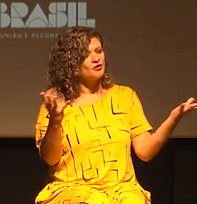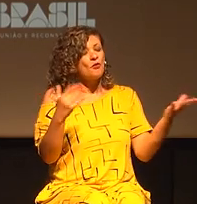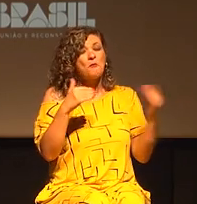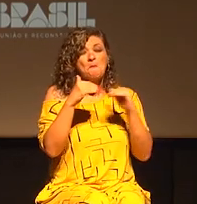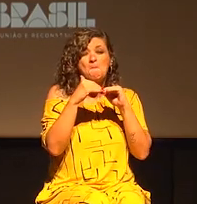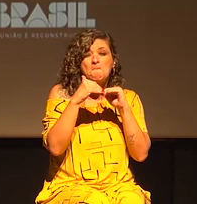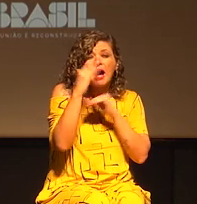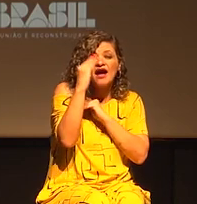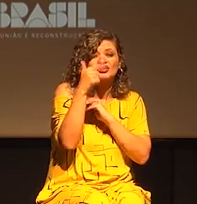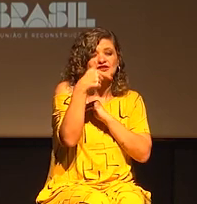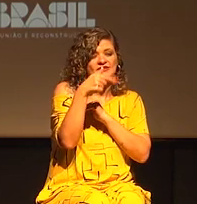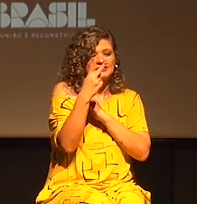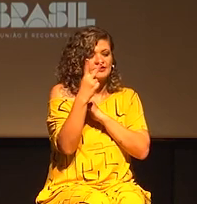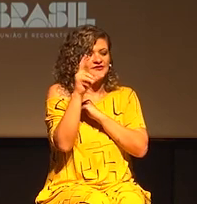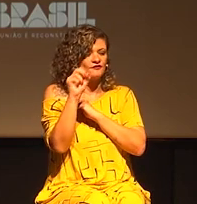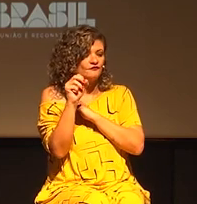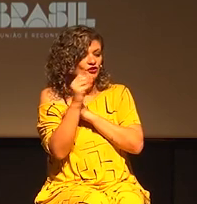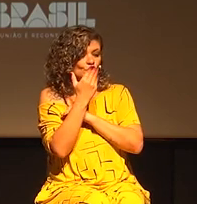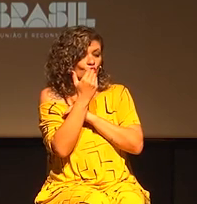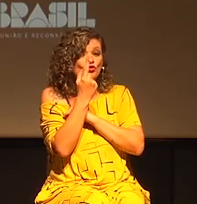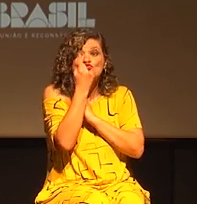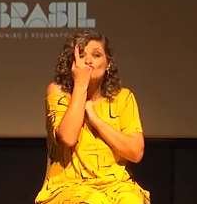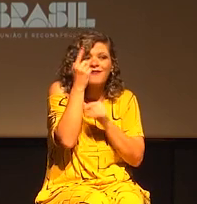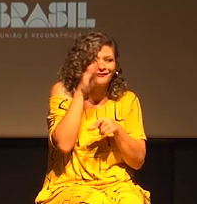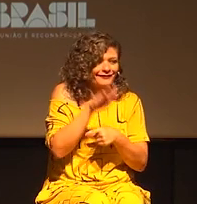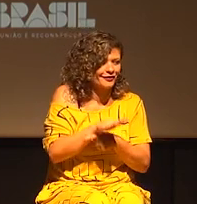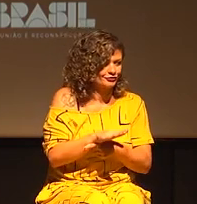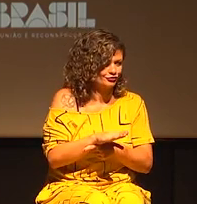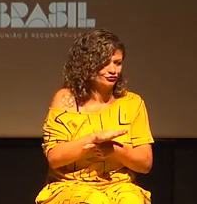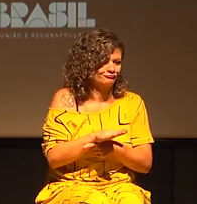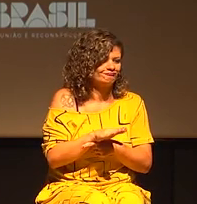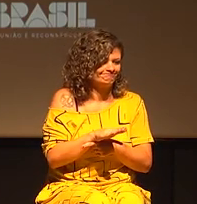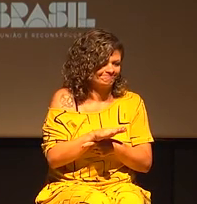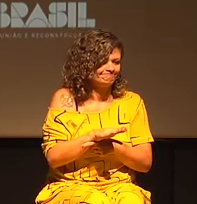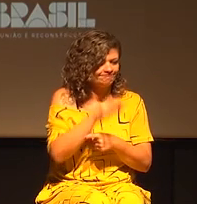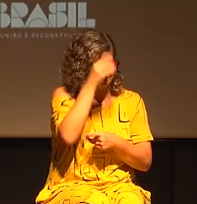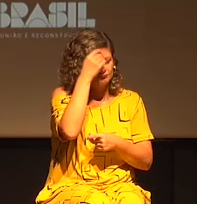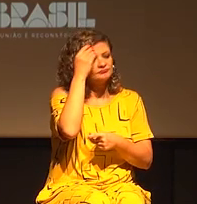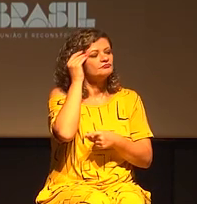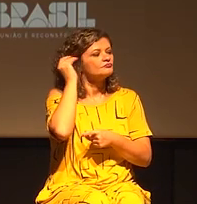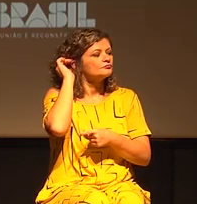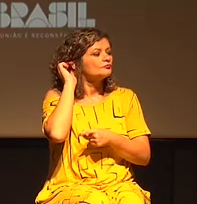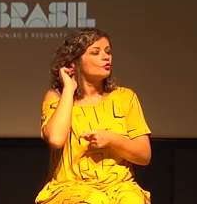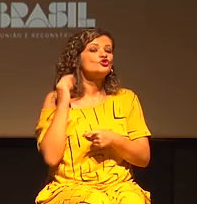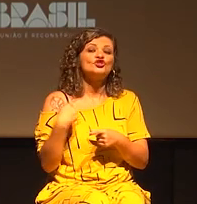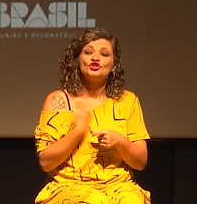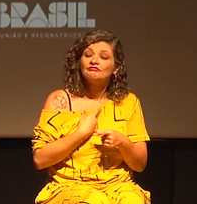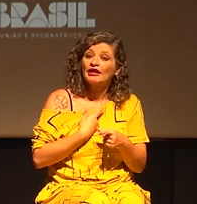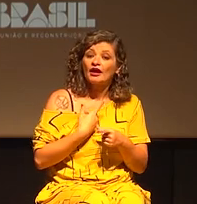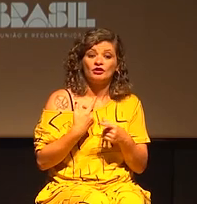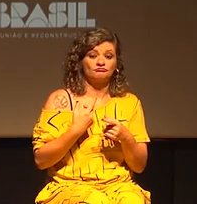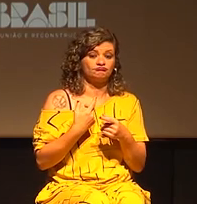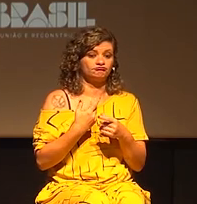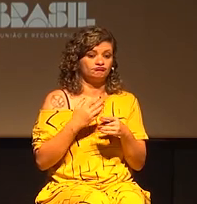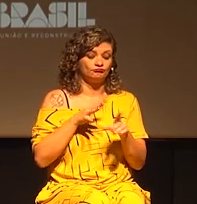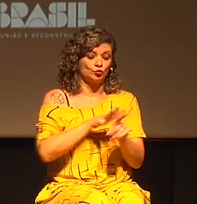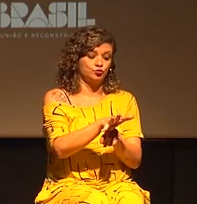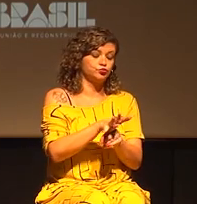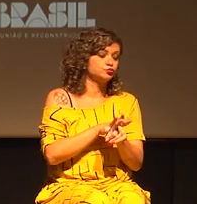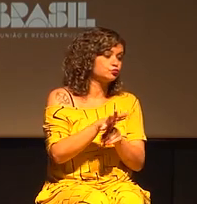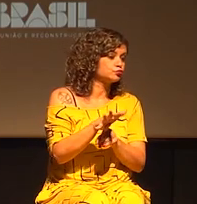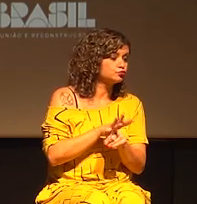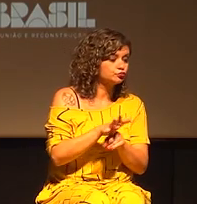720 refeições numa tarde então a gente tem um número muito alto não tá na